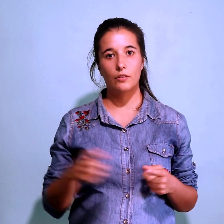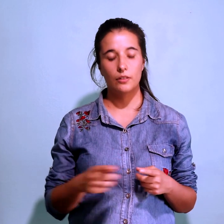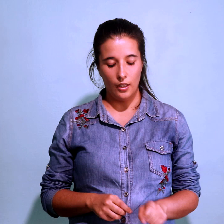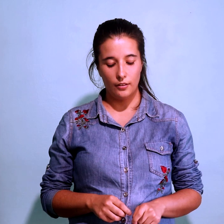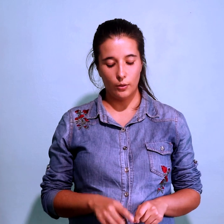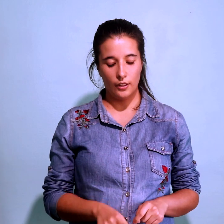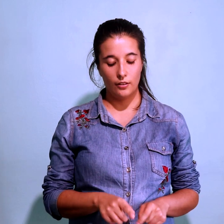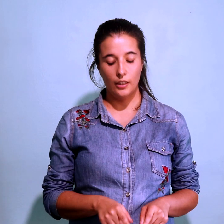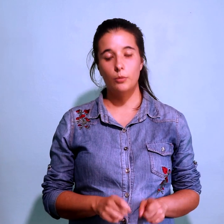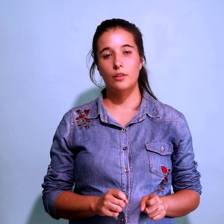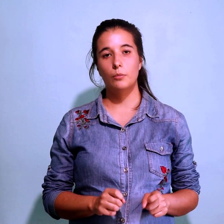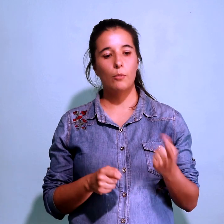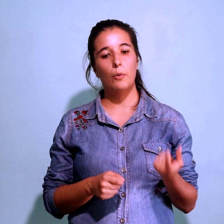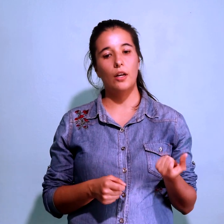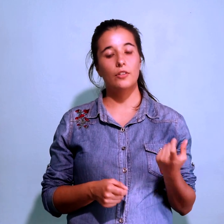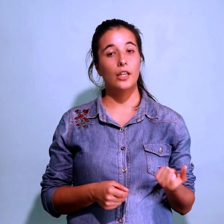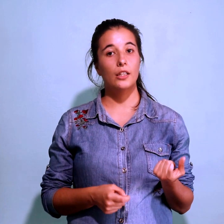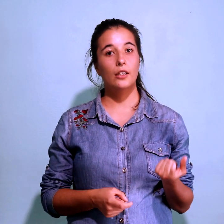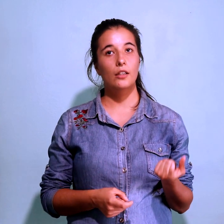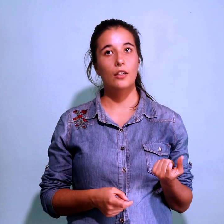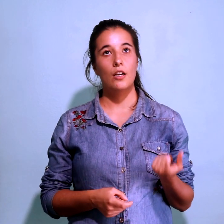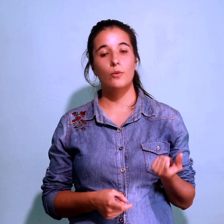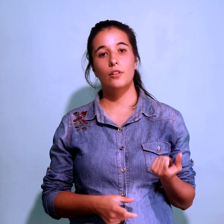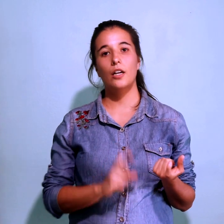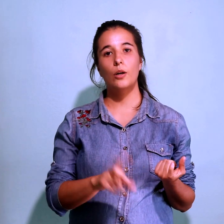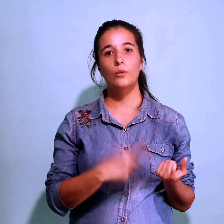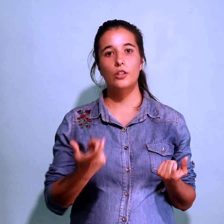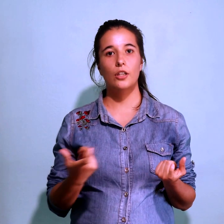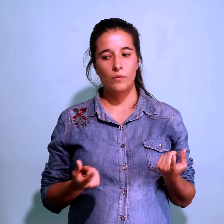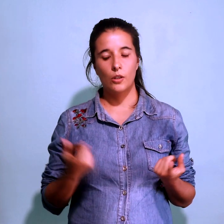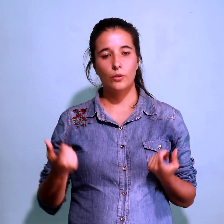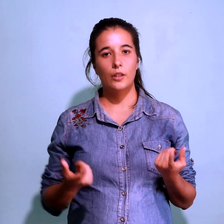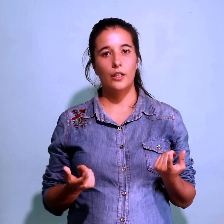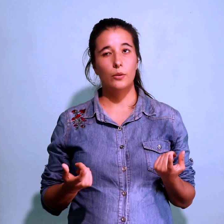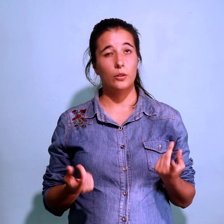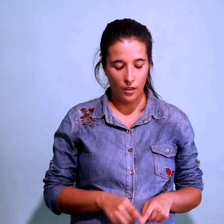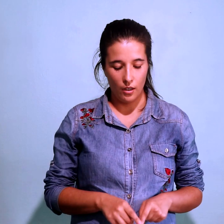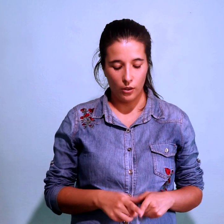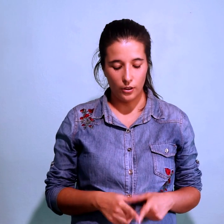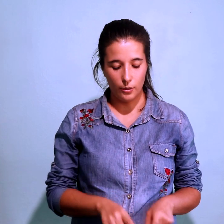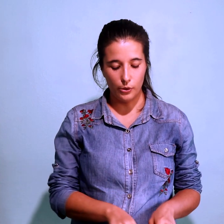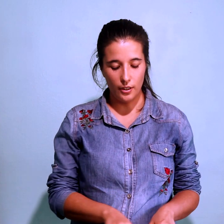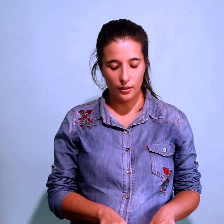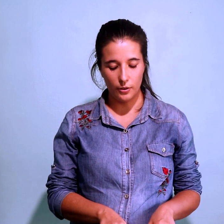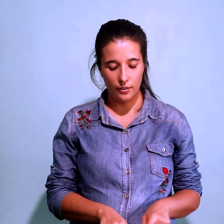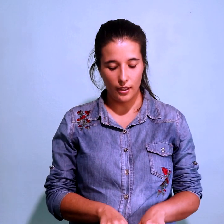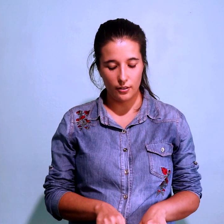palavras. Assim acontece na Libras. Tem uma palavra que aqui é um sinal e já em outro lugar é outro. Ao se atribuir às línguas de sinais